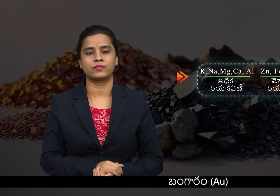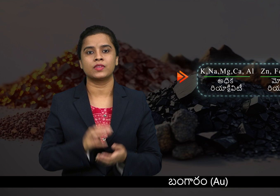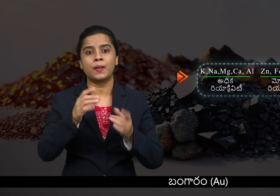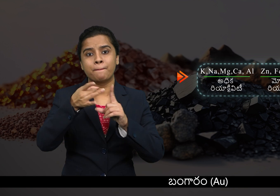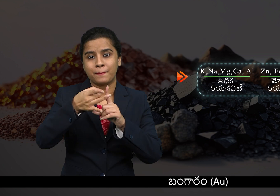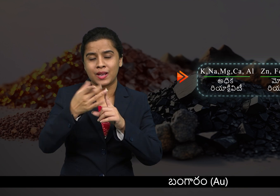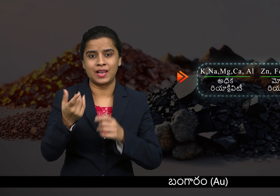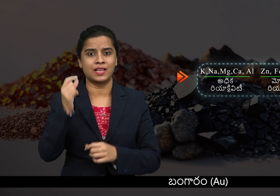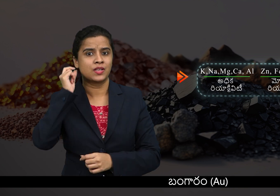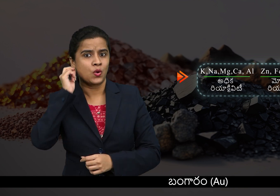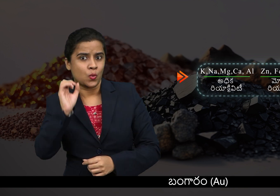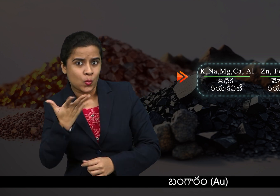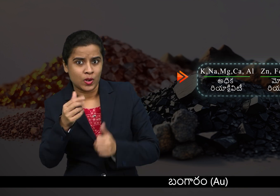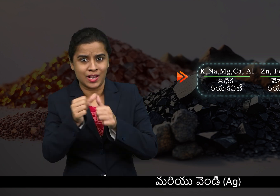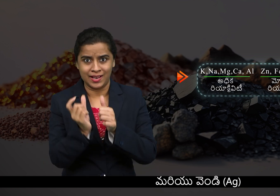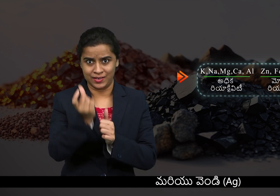బంగారం Au